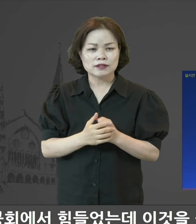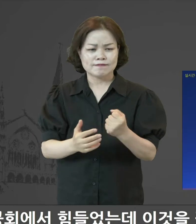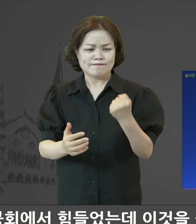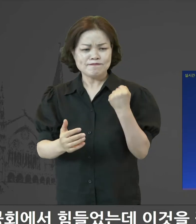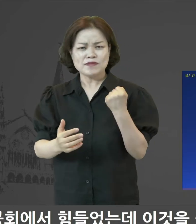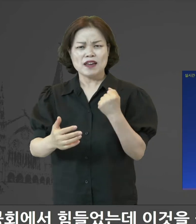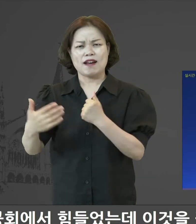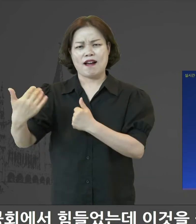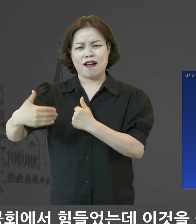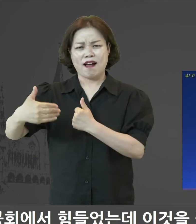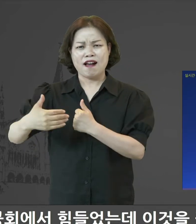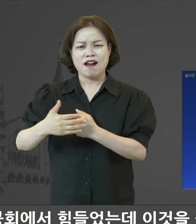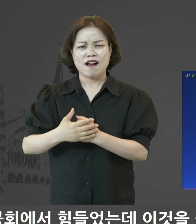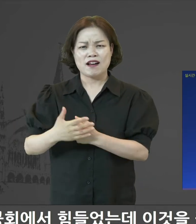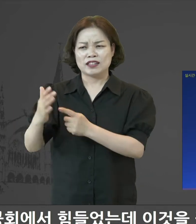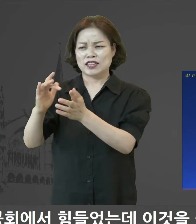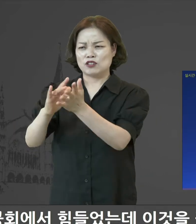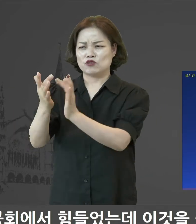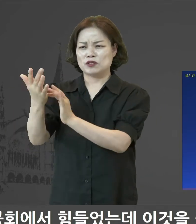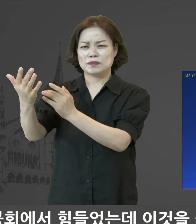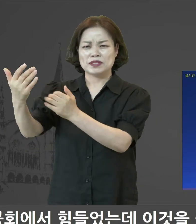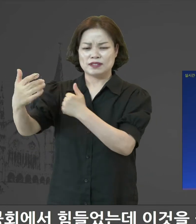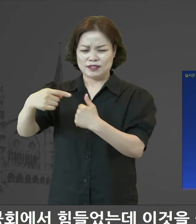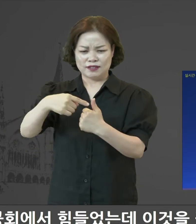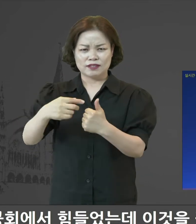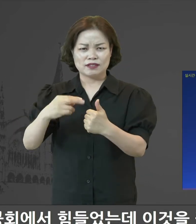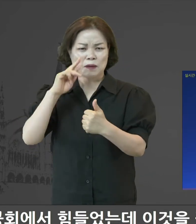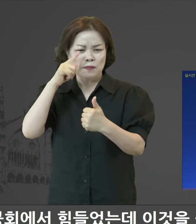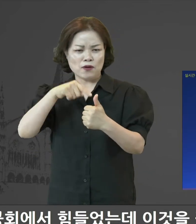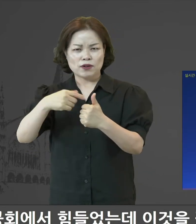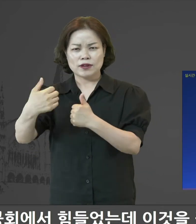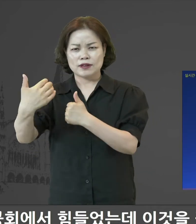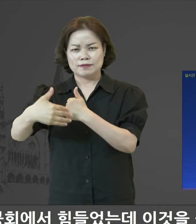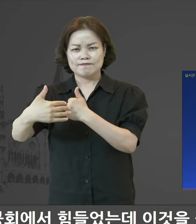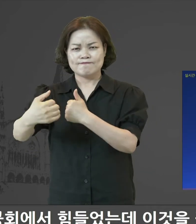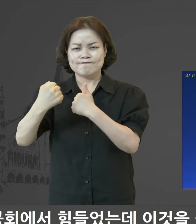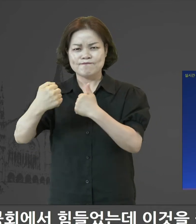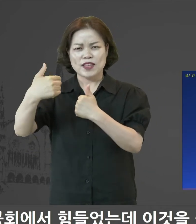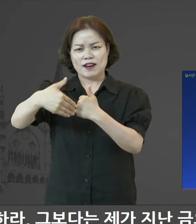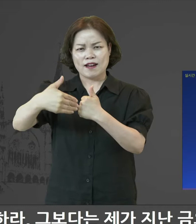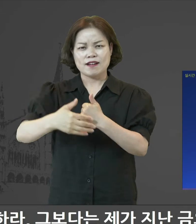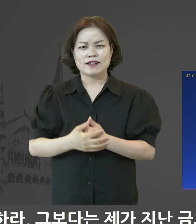이렇게 번역하는 게 좋다고 말씀드렸습니다. 힘내라, 힘내자,